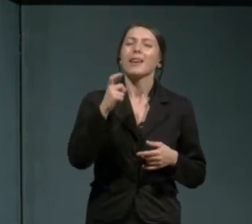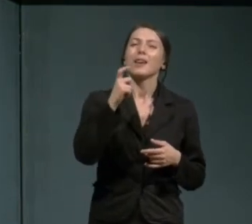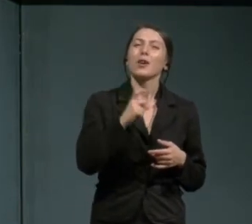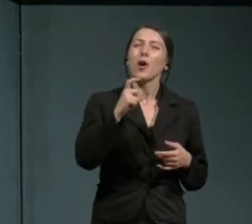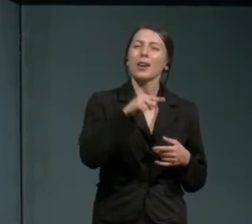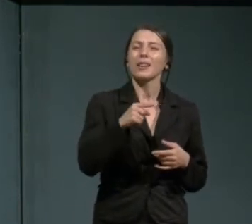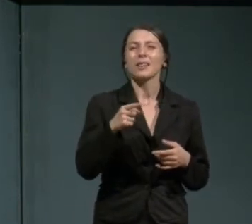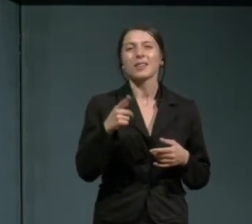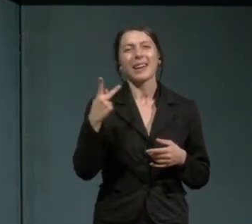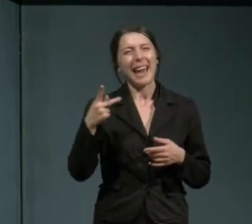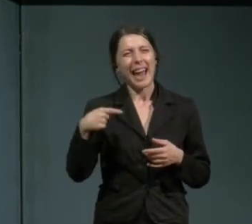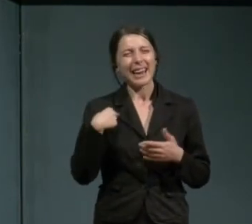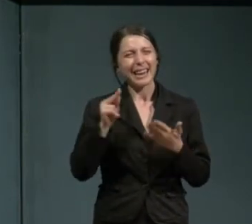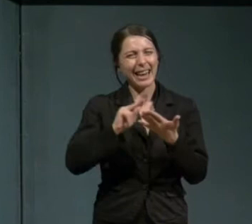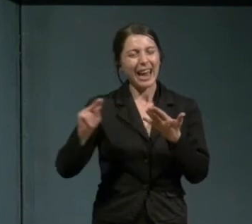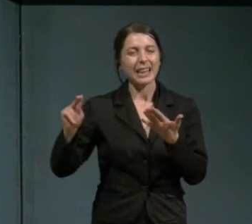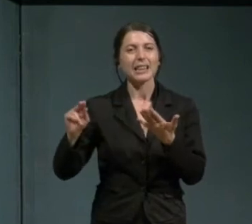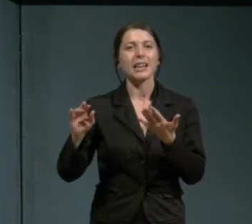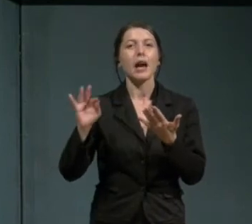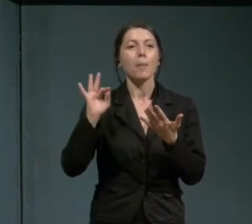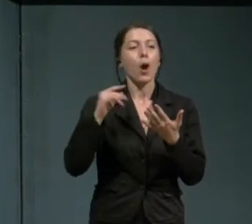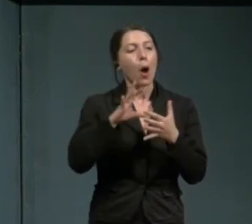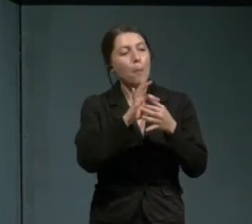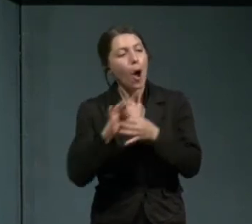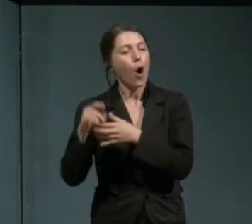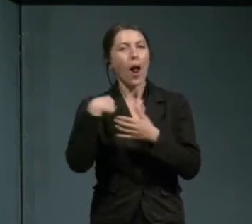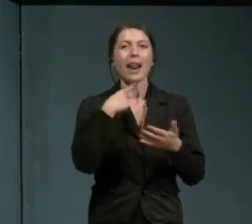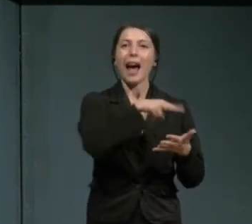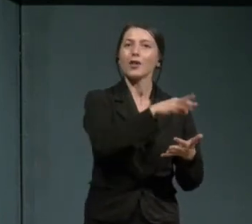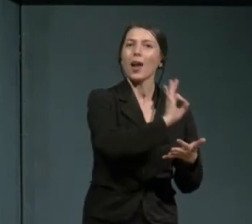kennedy sulla scia di questo saggio